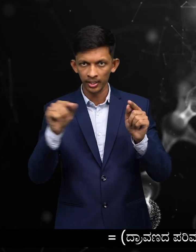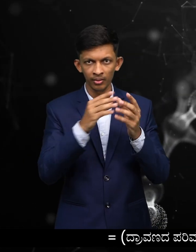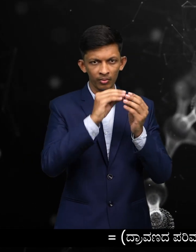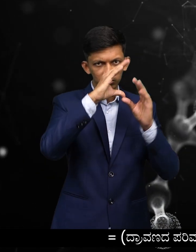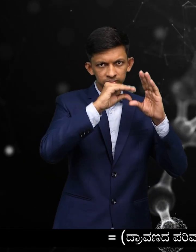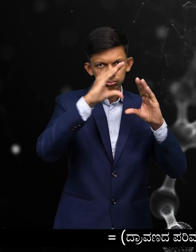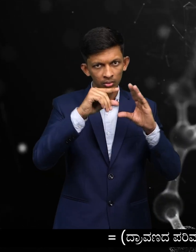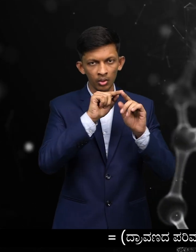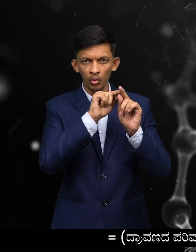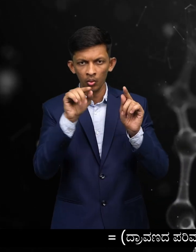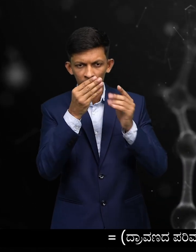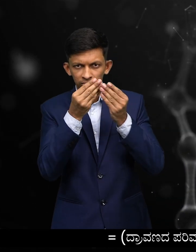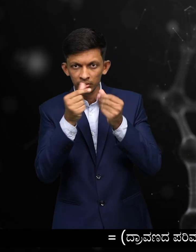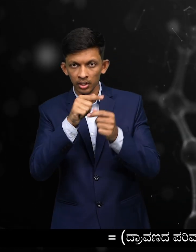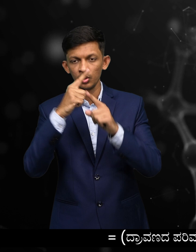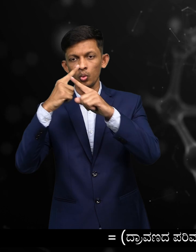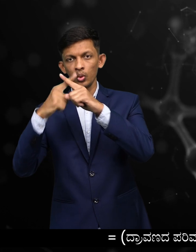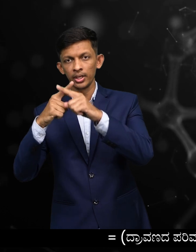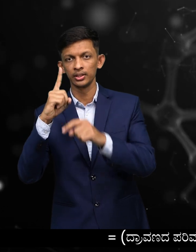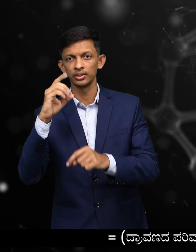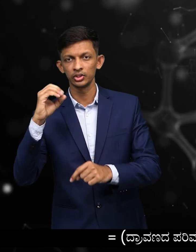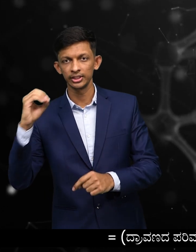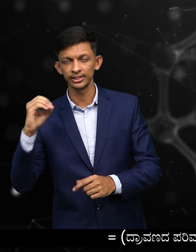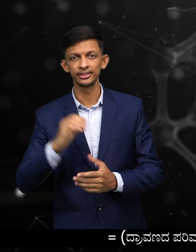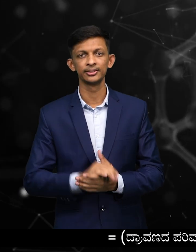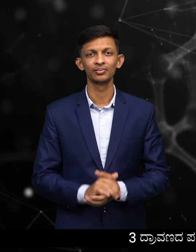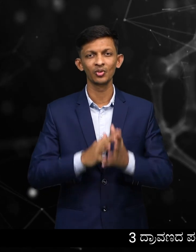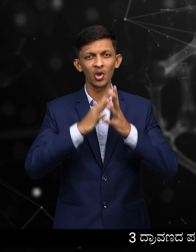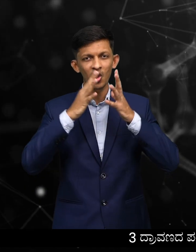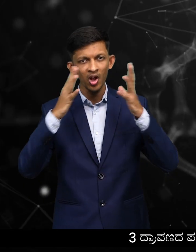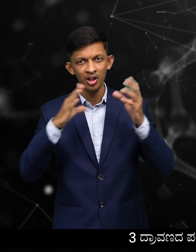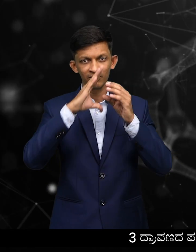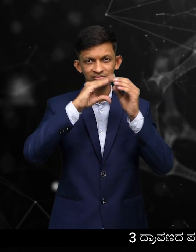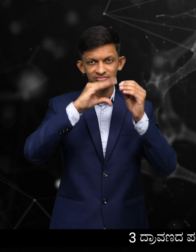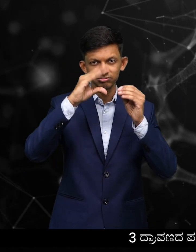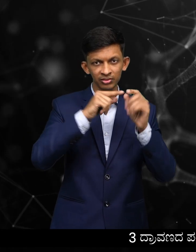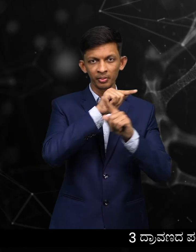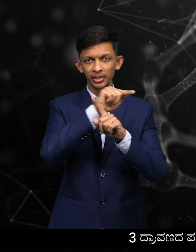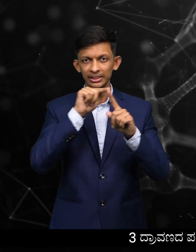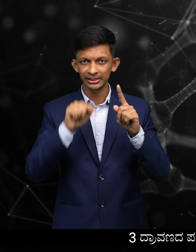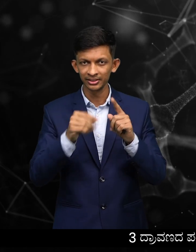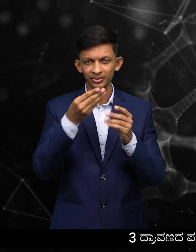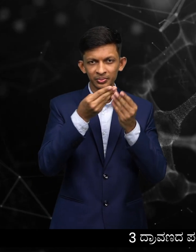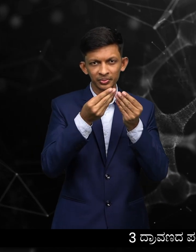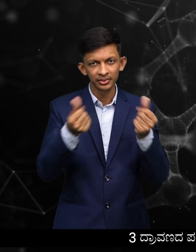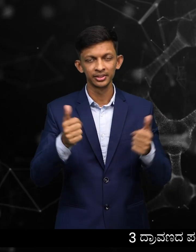ಪರಿಹಾರದ ಪರಿಣಾಮ ಇಂಟು 100. 3. ದ್ರಾವಣದ ಪರಿಣಾಮದ